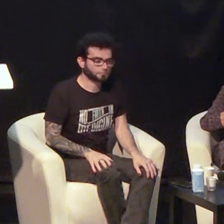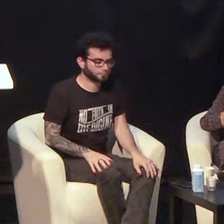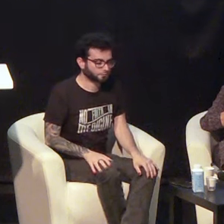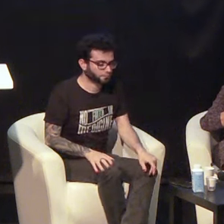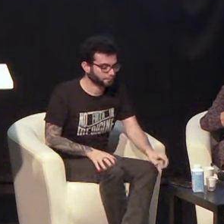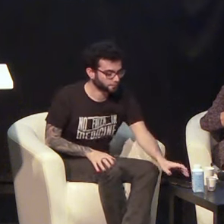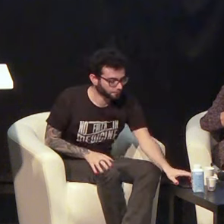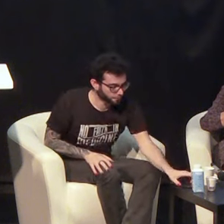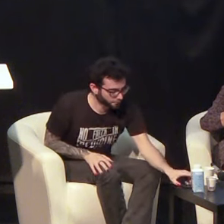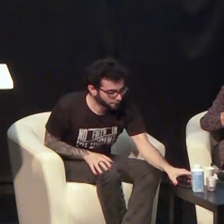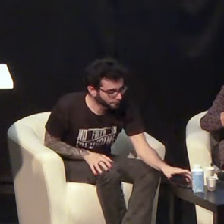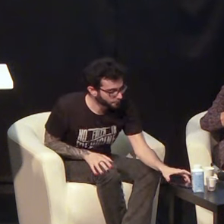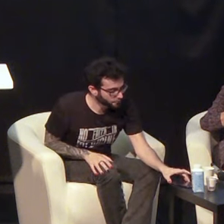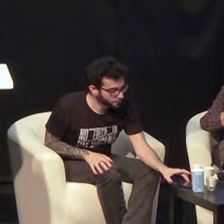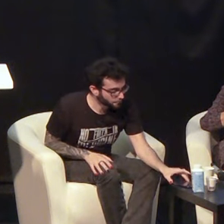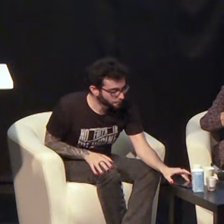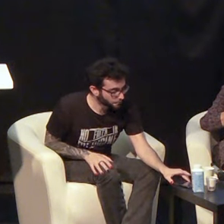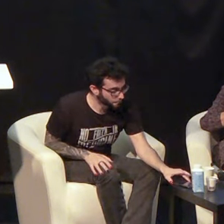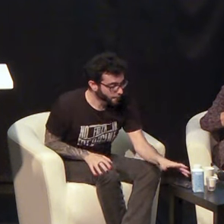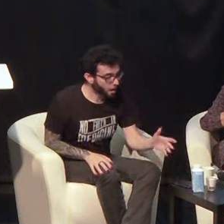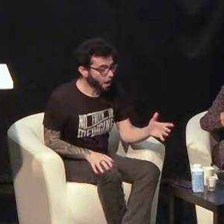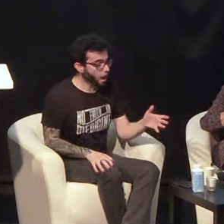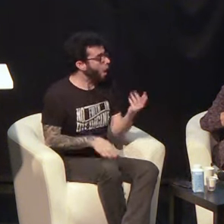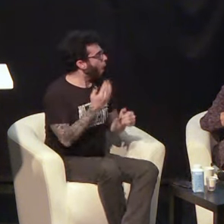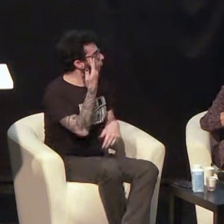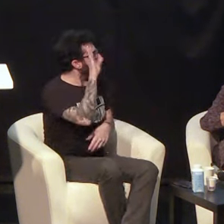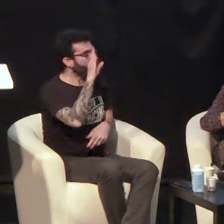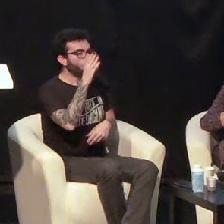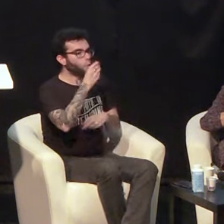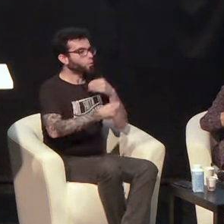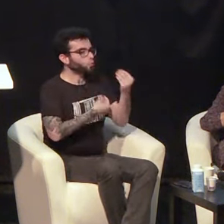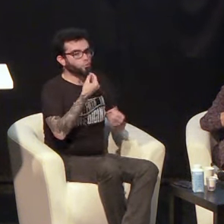beaucoup de situations pour compenser tout ça.